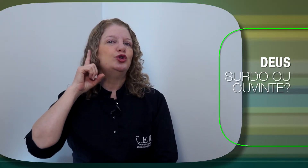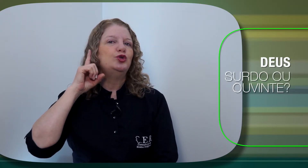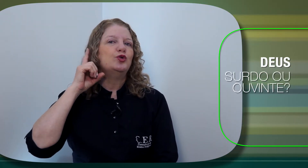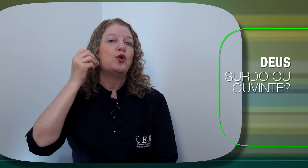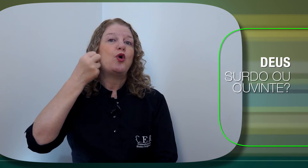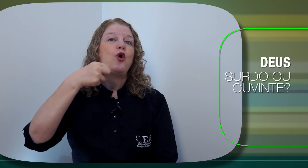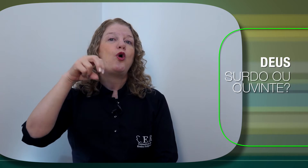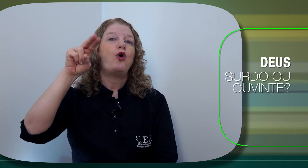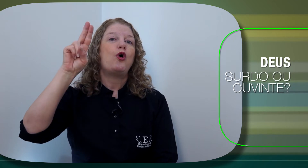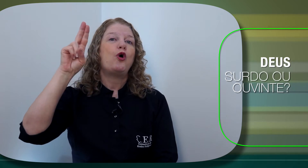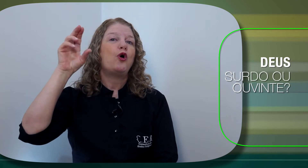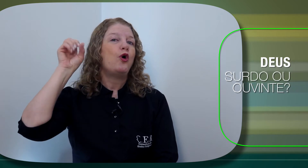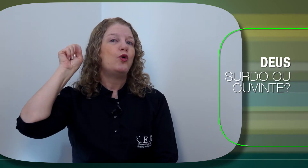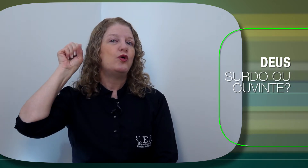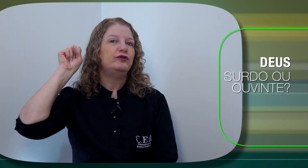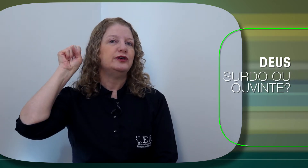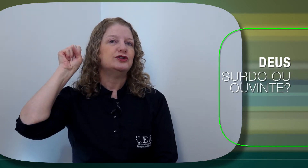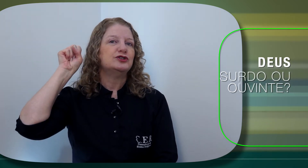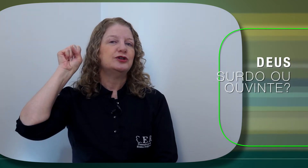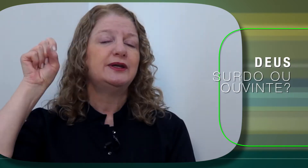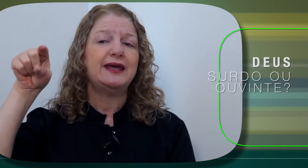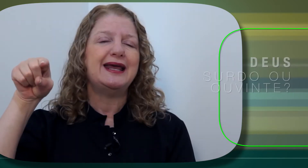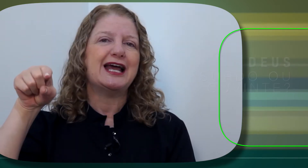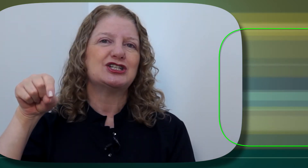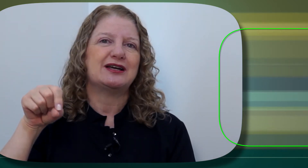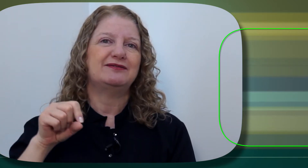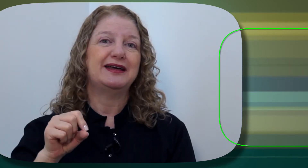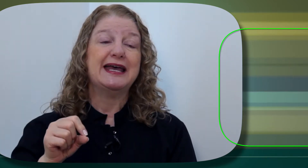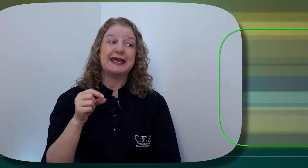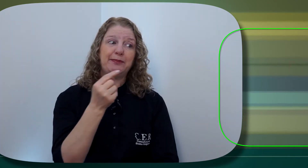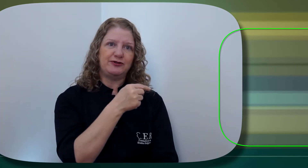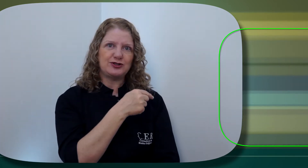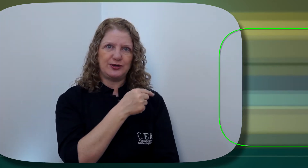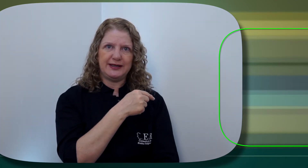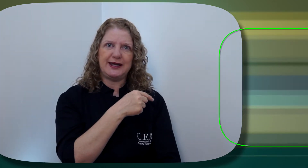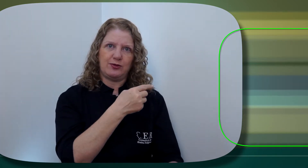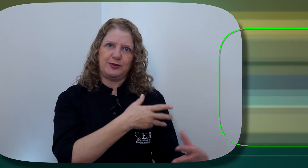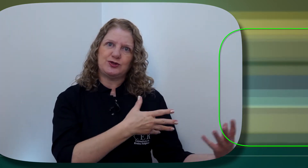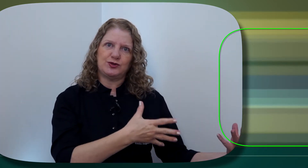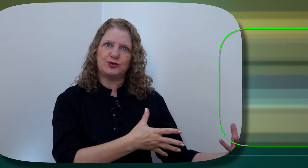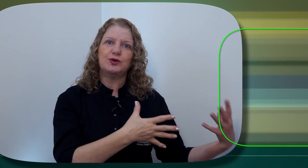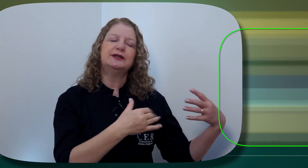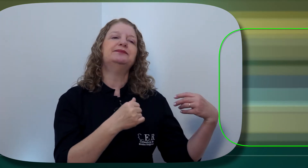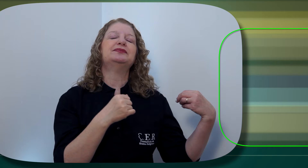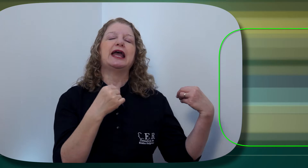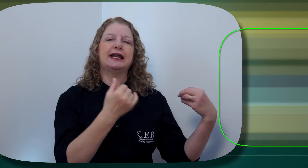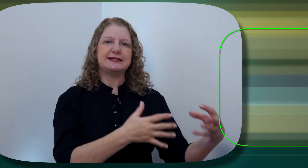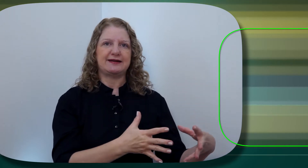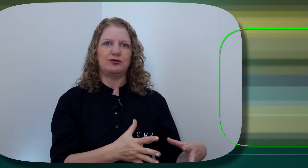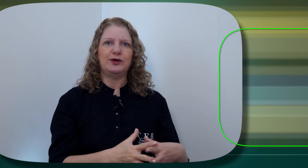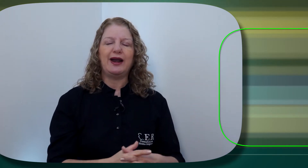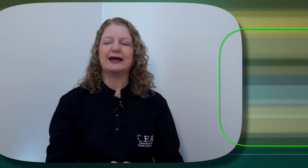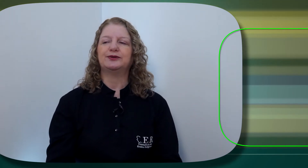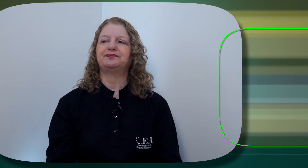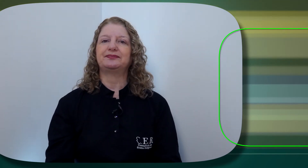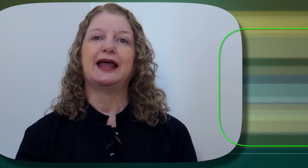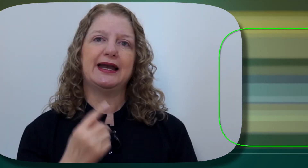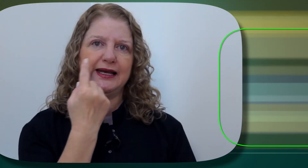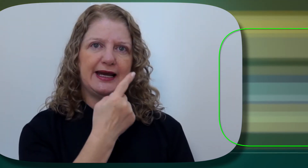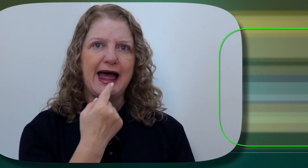surdo ou ouvinte? O que ele achava? E a professora, que é uma pessoa surda, ela estava ao meu lado. Ela lê